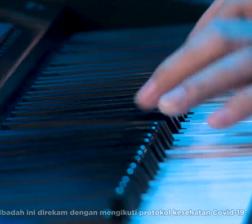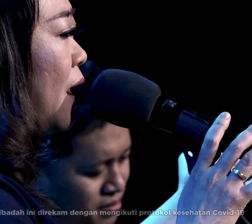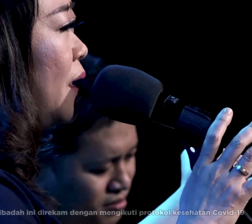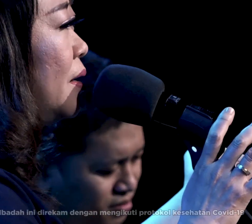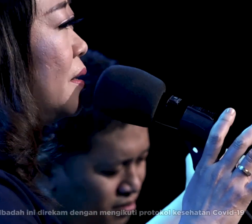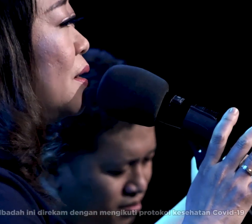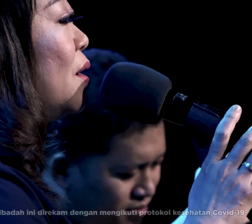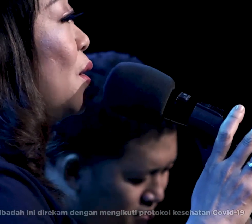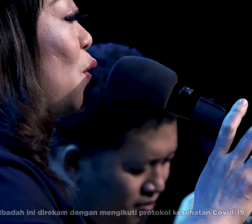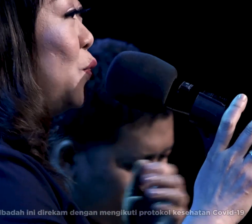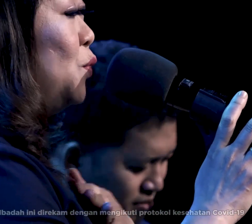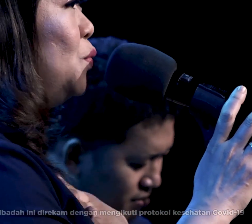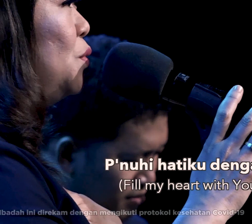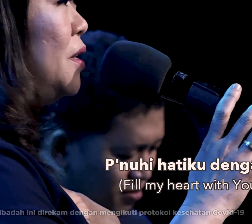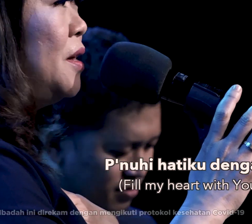sama-sama katakan.